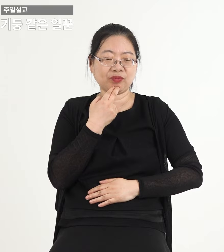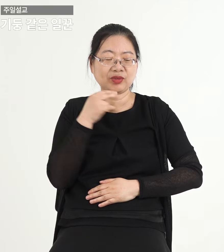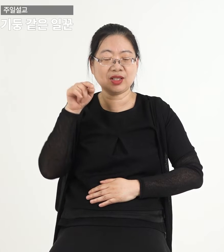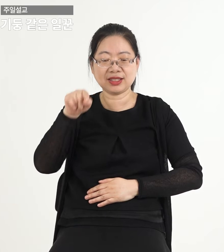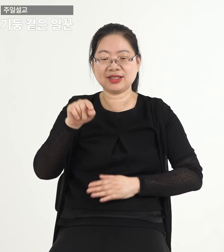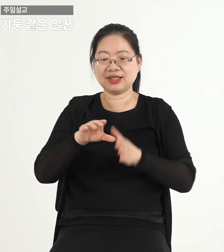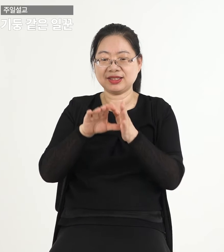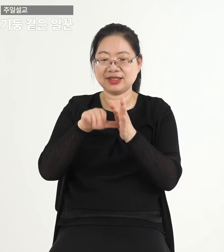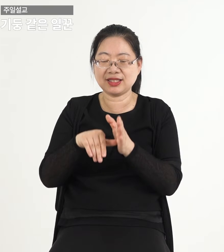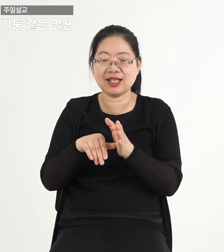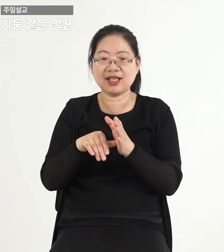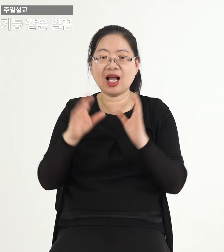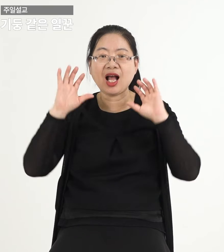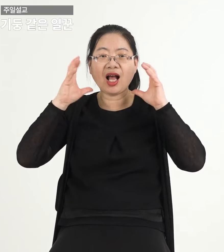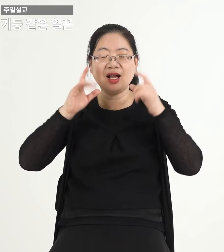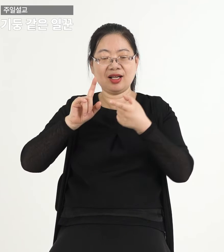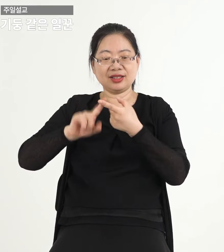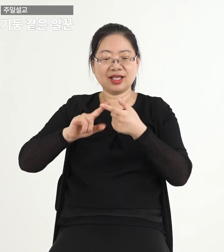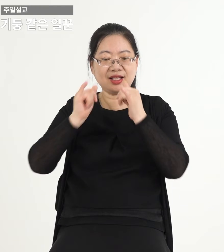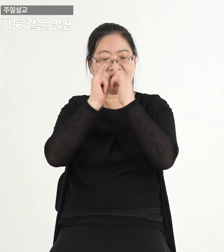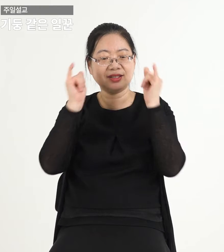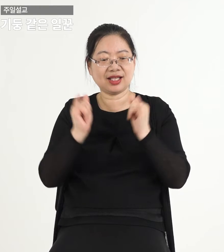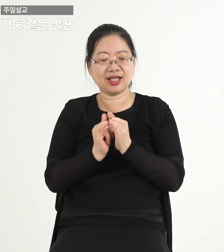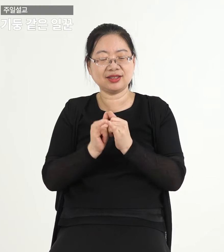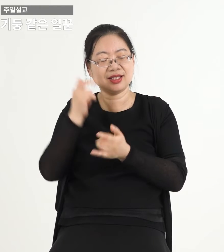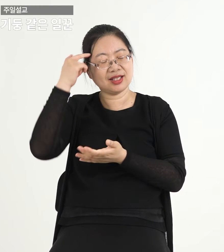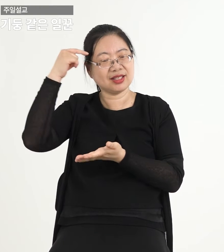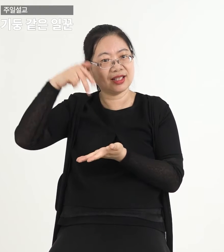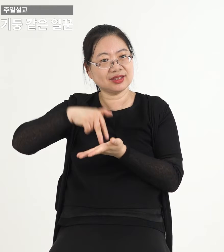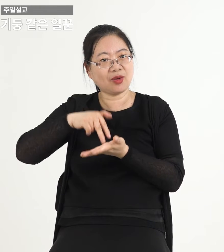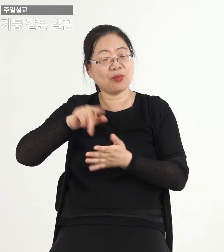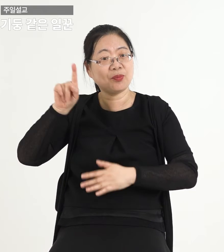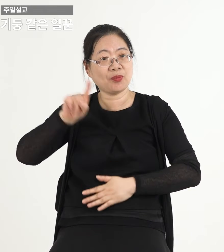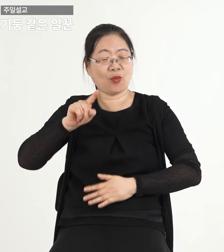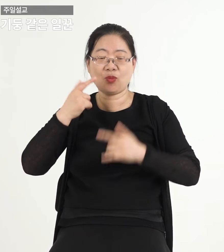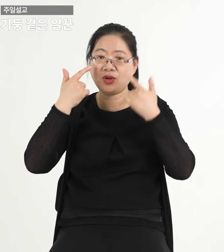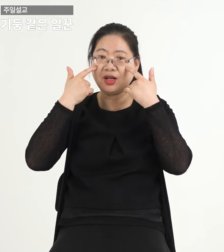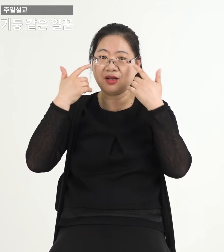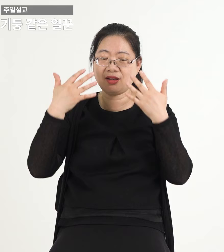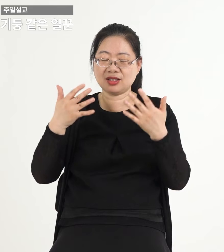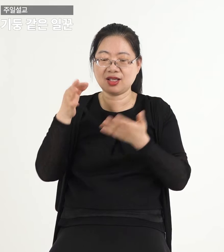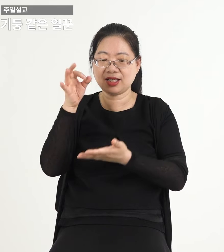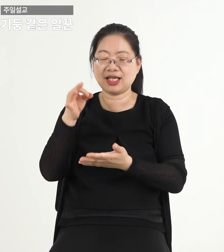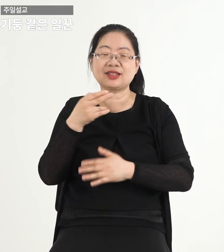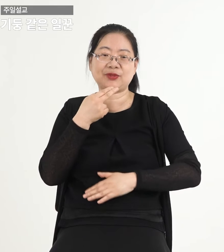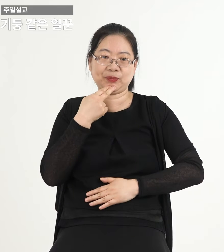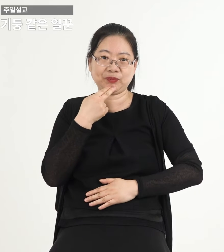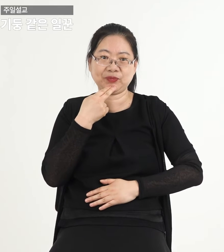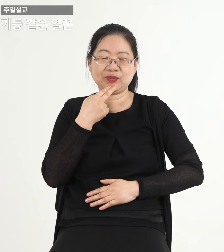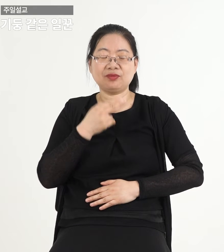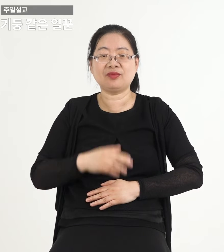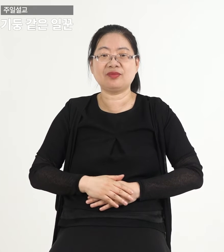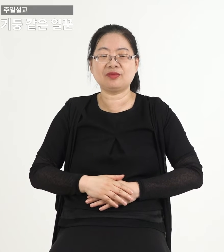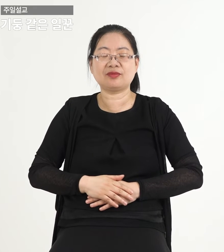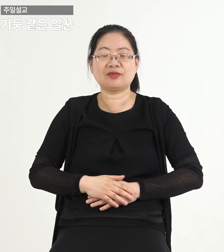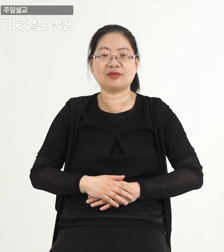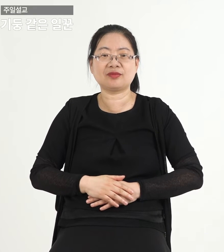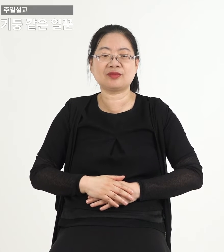그 시대의 어린아이에 대한 사회적 통념은 정확하게 무가치한 존재.